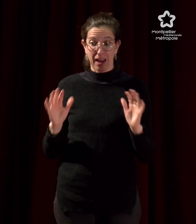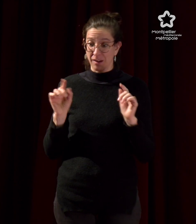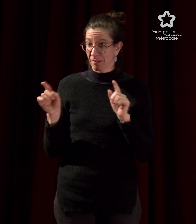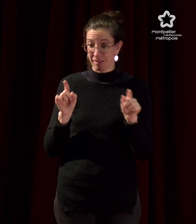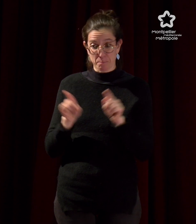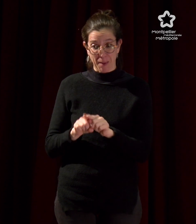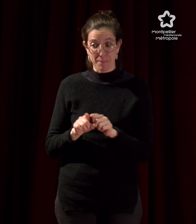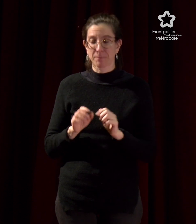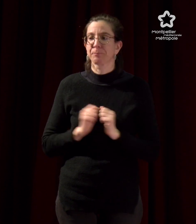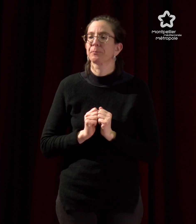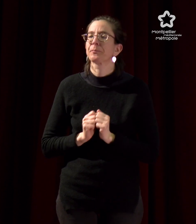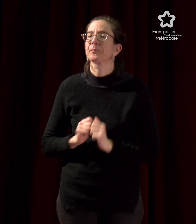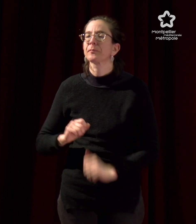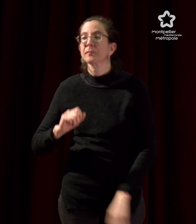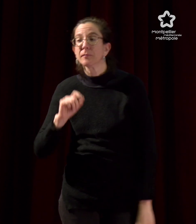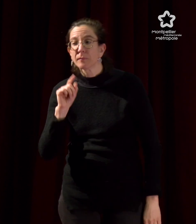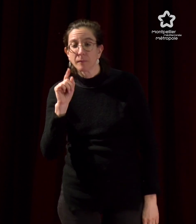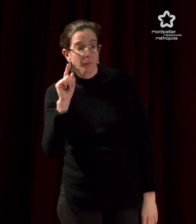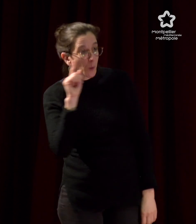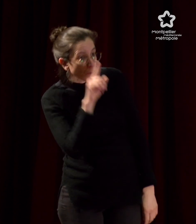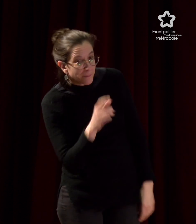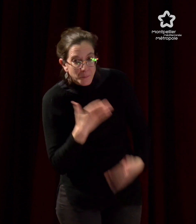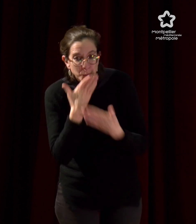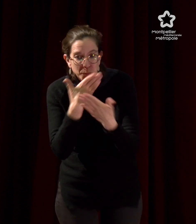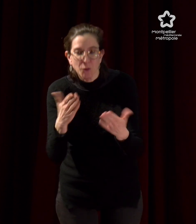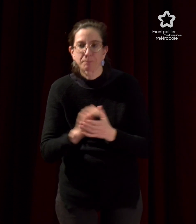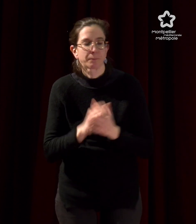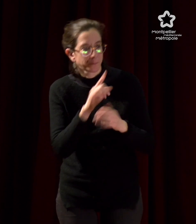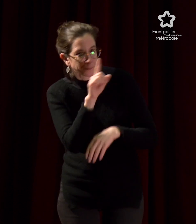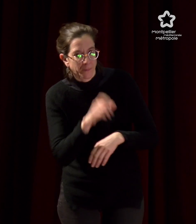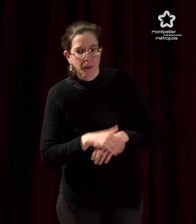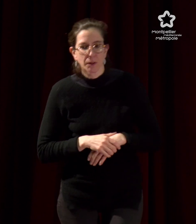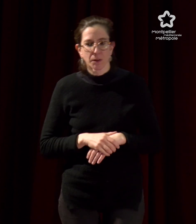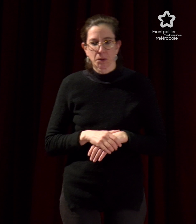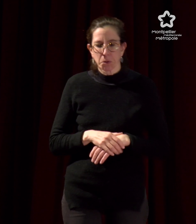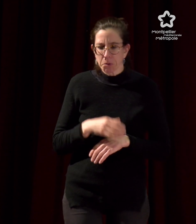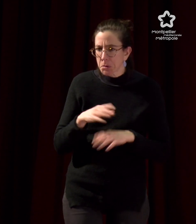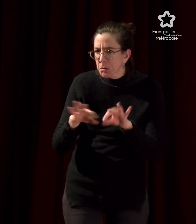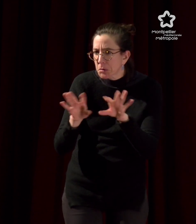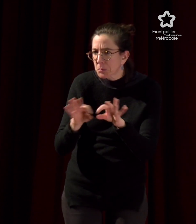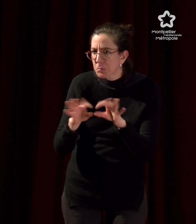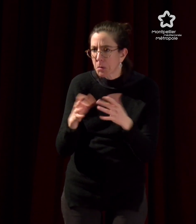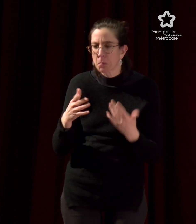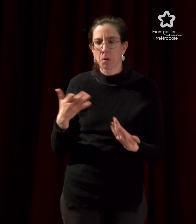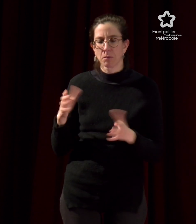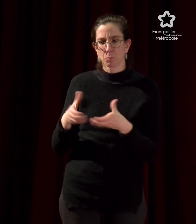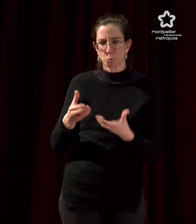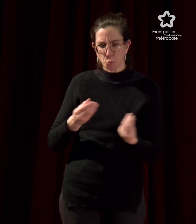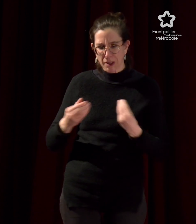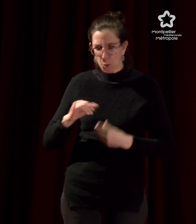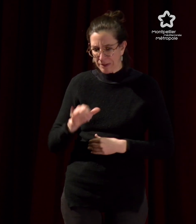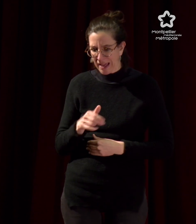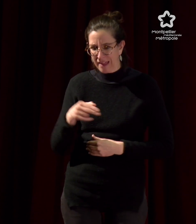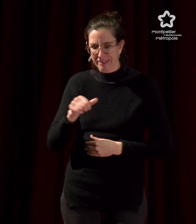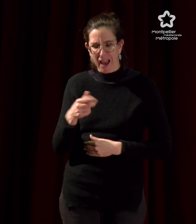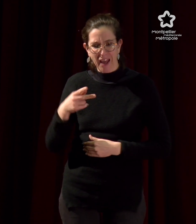centre. Ouais, vous avez évoqué rapidement une incorporation plus rapide des Yamnaya dans le génome européen.